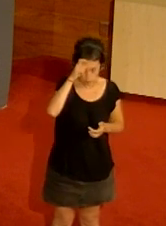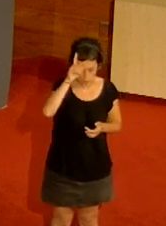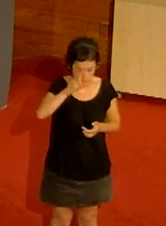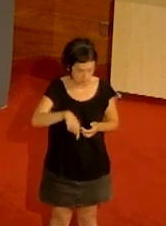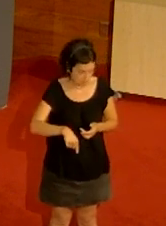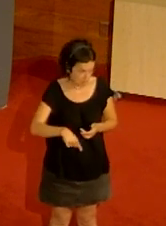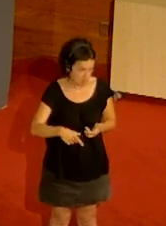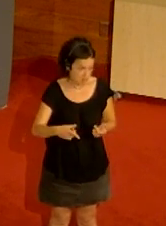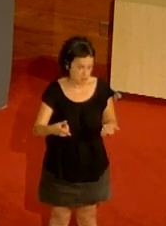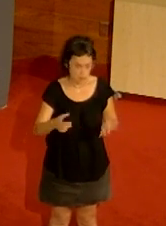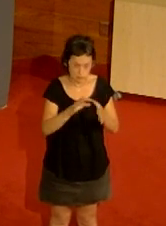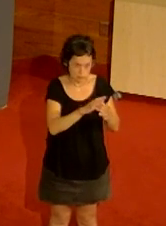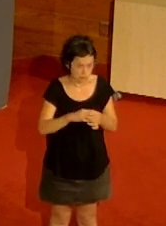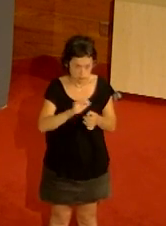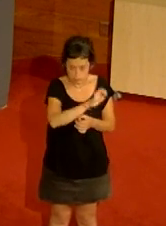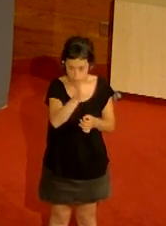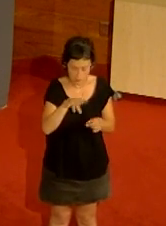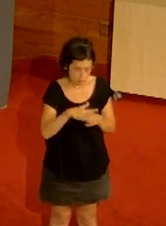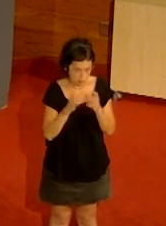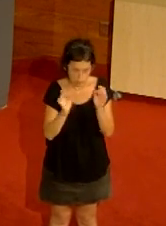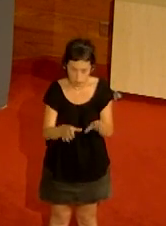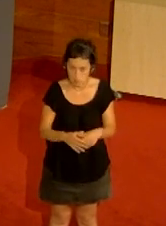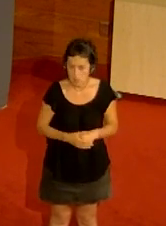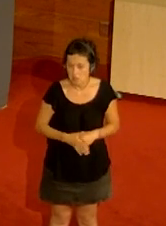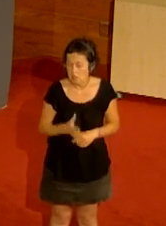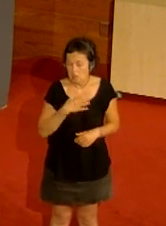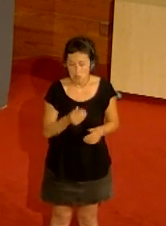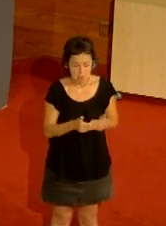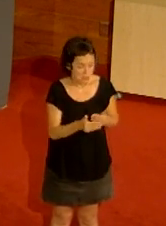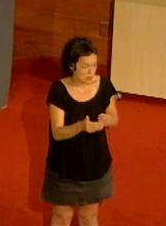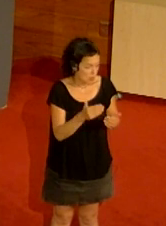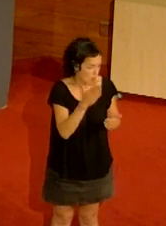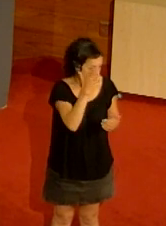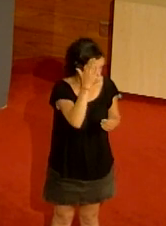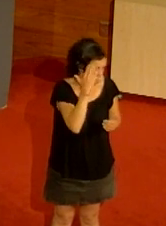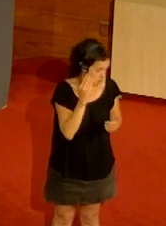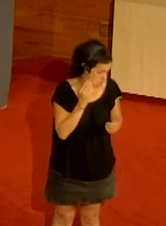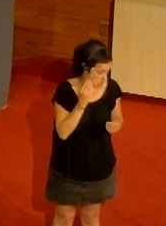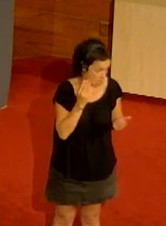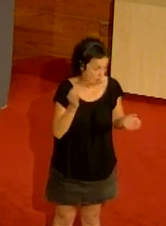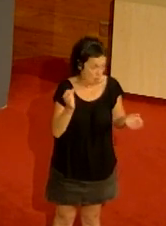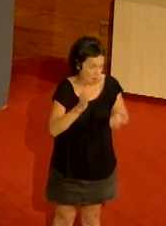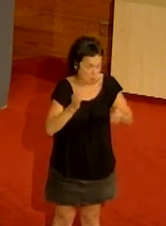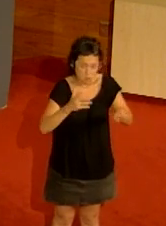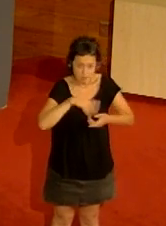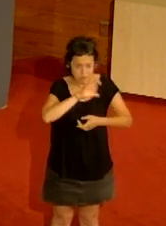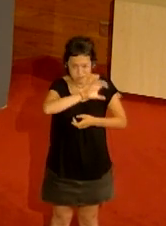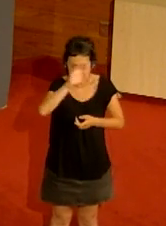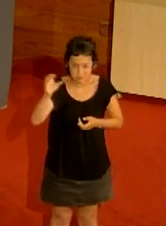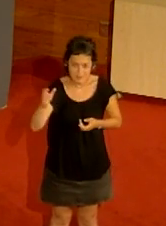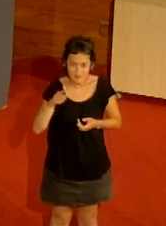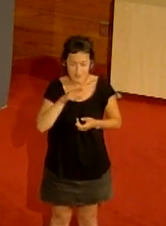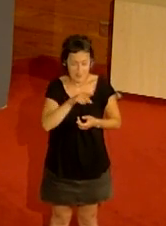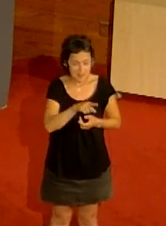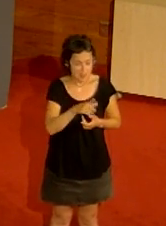también. Y en cualquier momento puede pasar con Libia o con otros países de los cuales Europa se hace dependiente, ¿no?